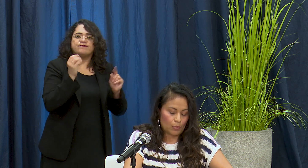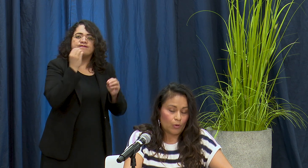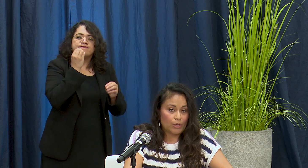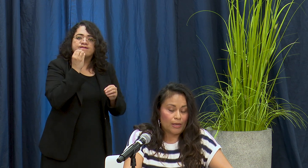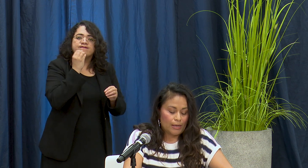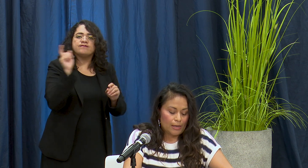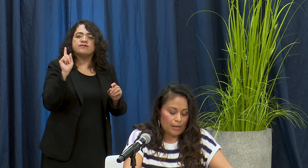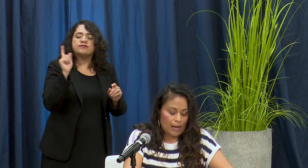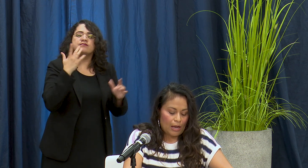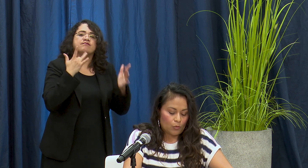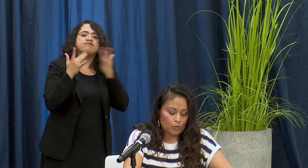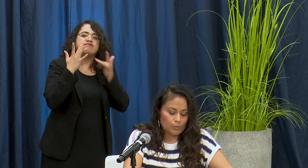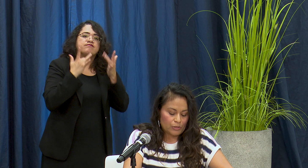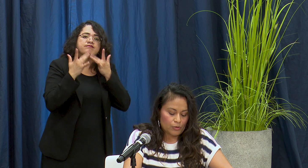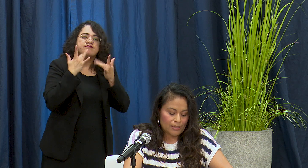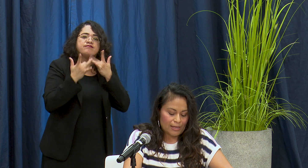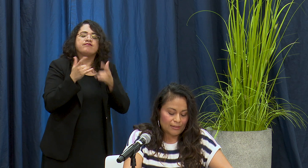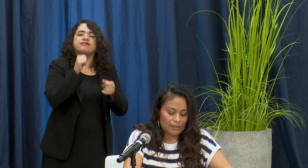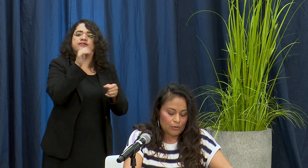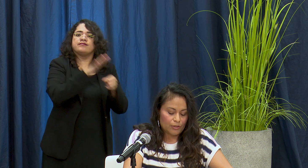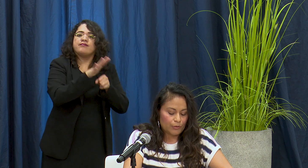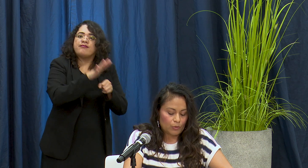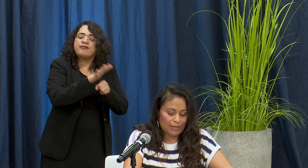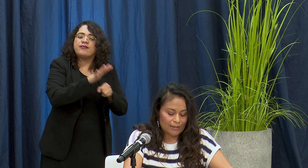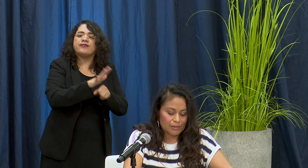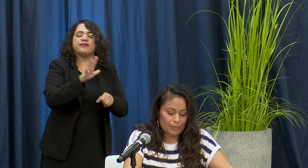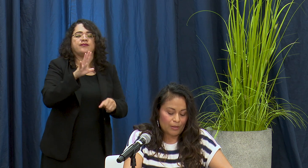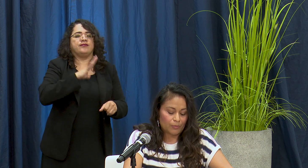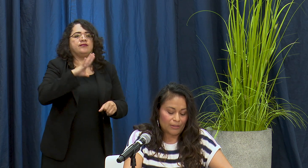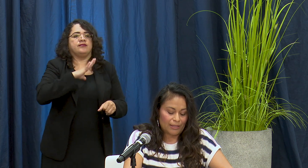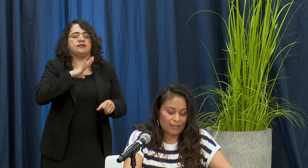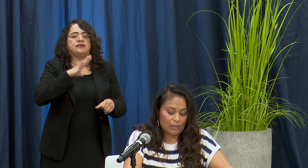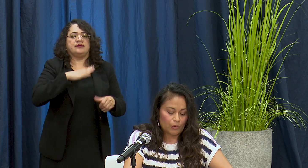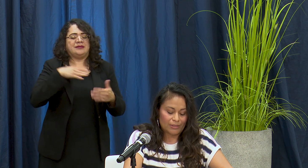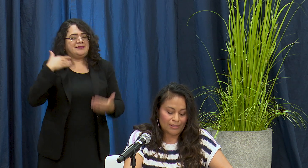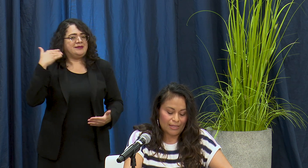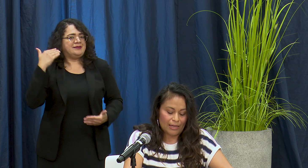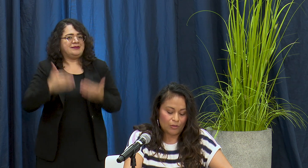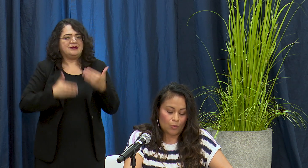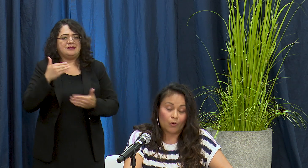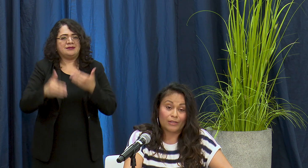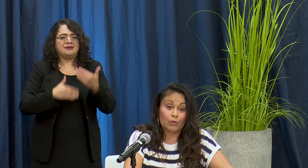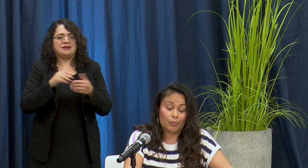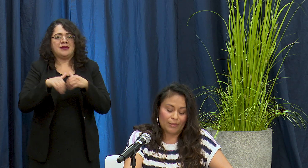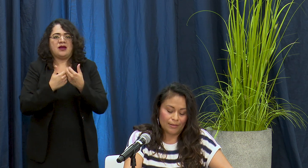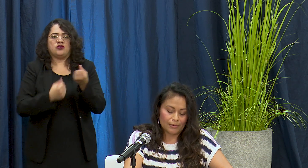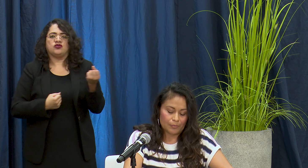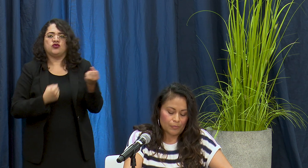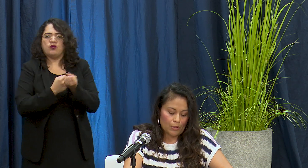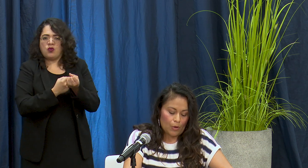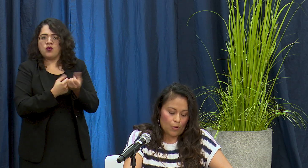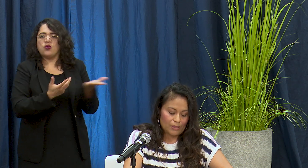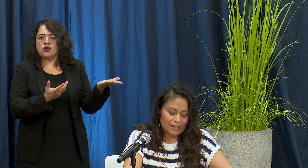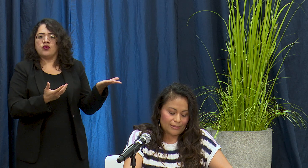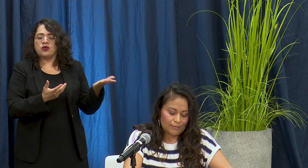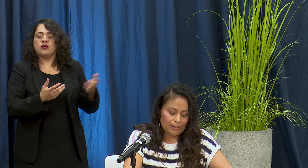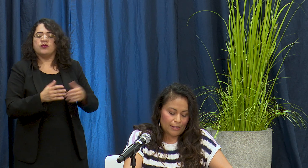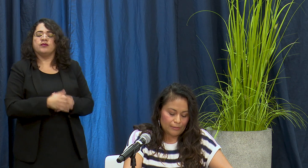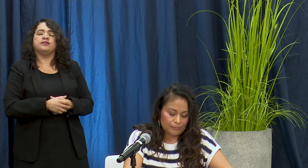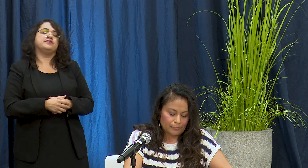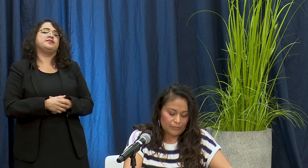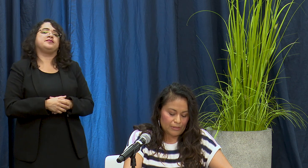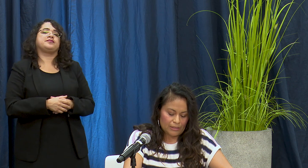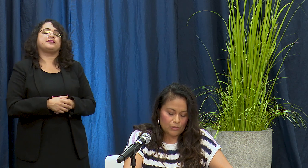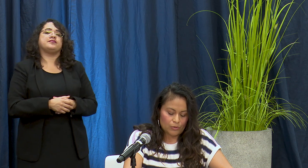comer. Algunas personas han tenido dificultades para obtener lo esencial como las comidas o esta